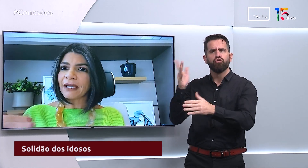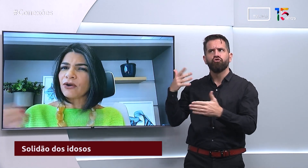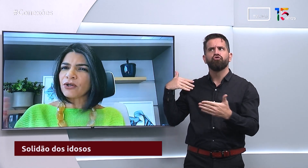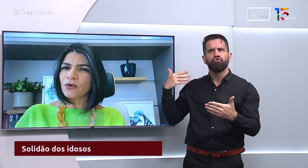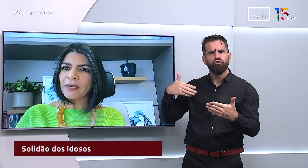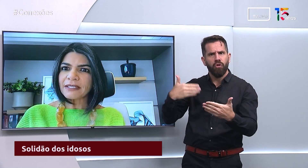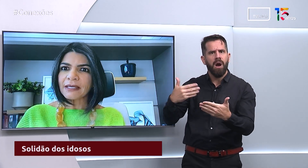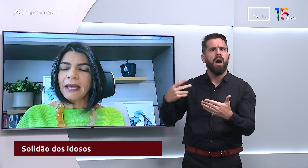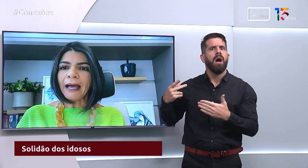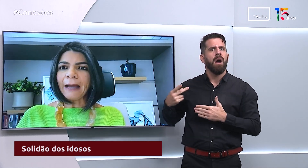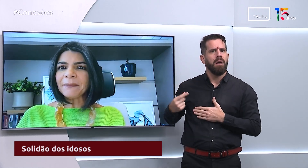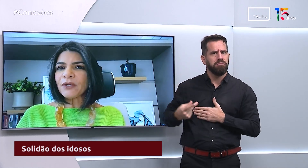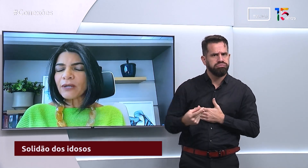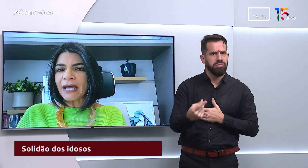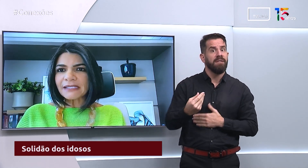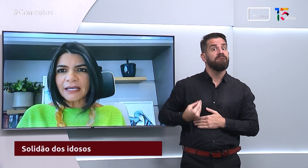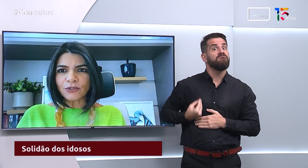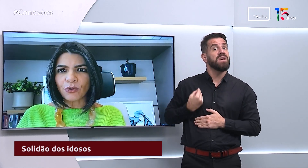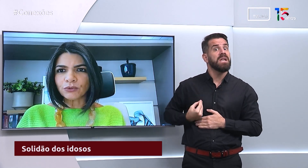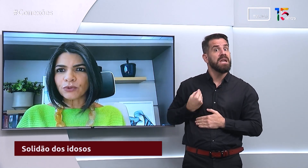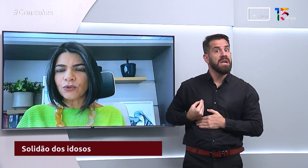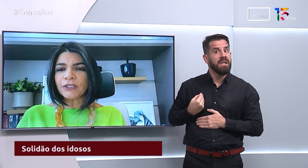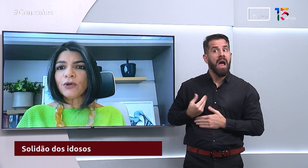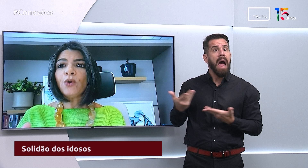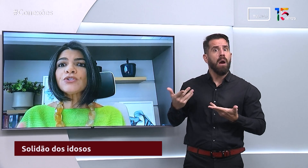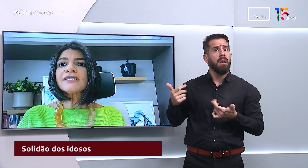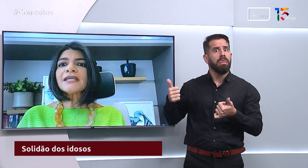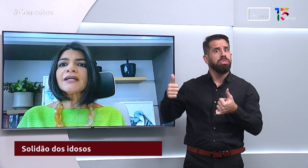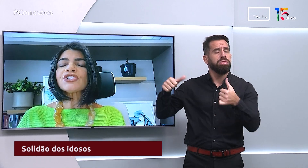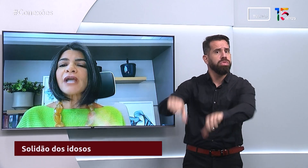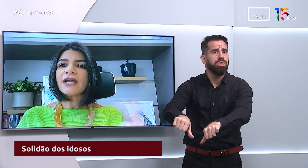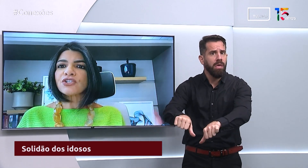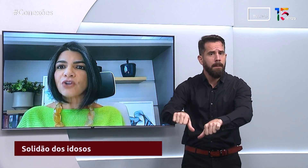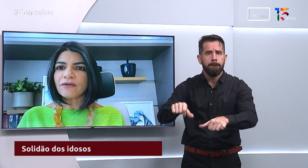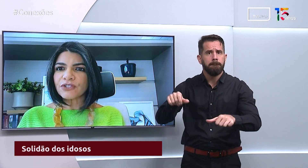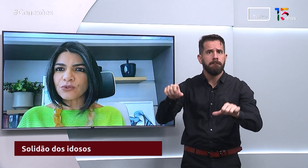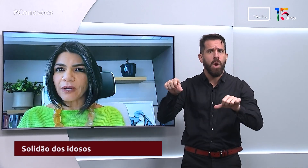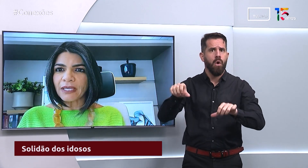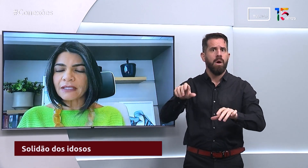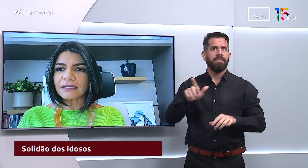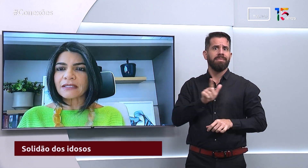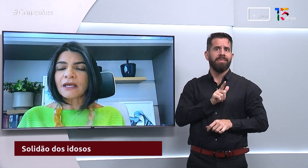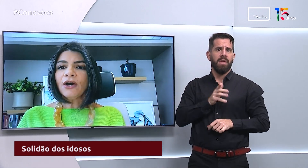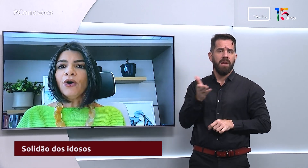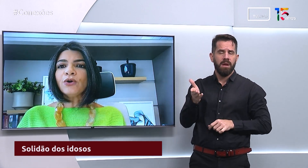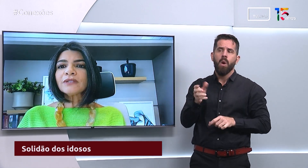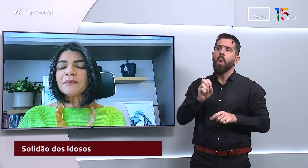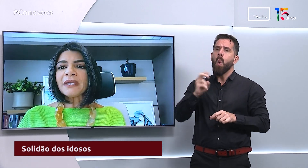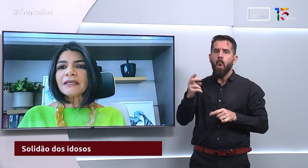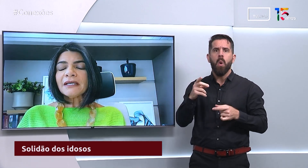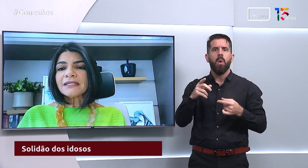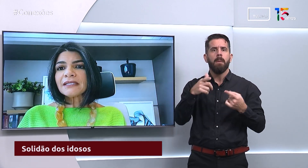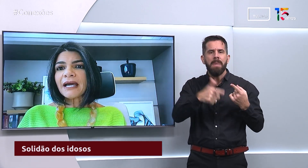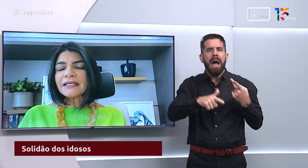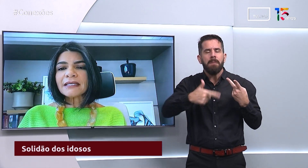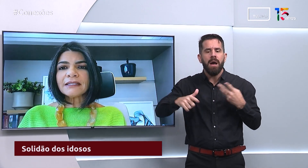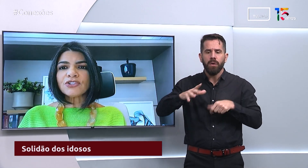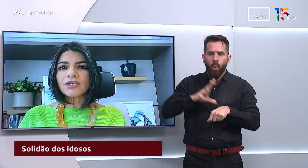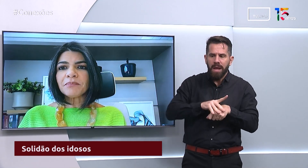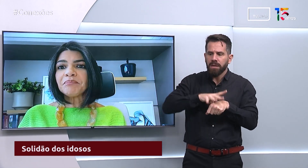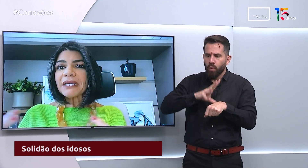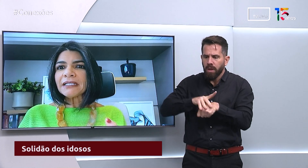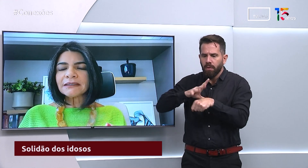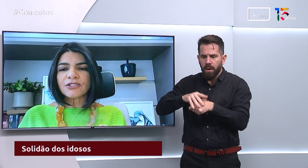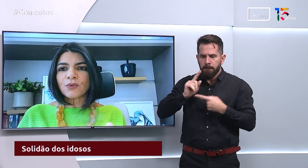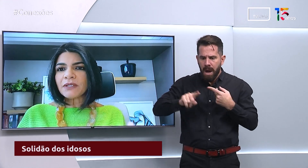vida e que agora começa a piorar, sair do controle, ou desencadear de novas doenças, ou também sinais ali